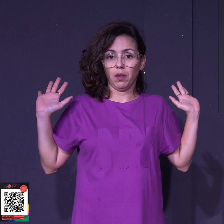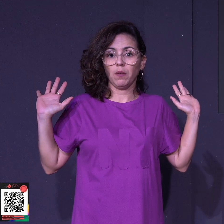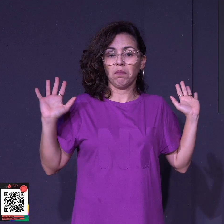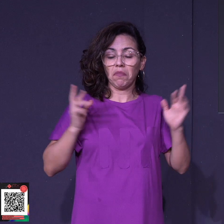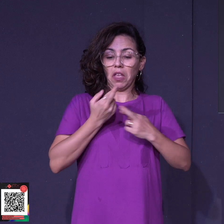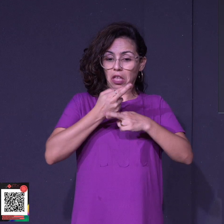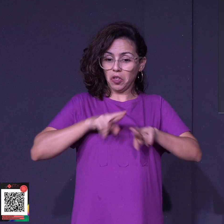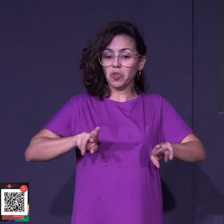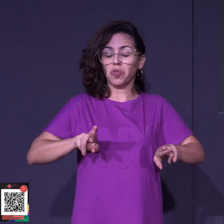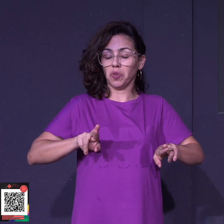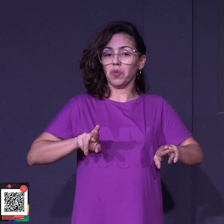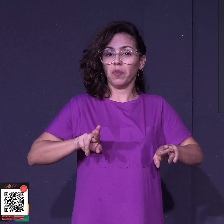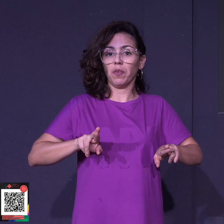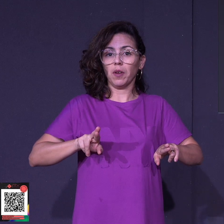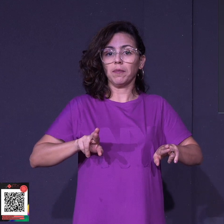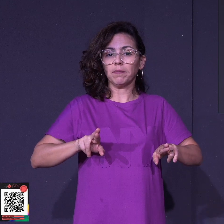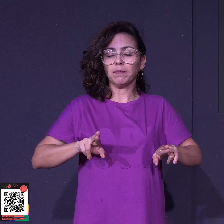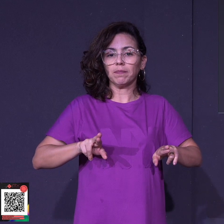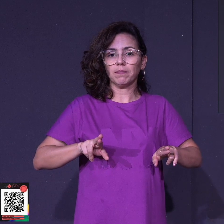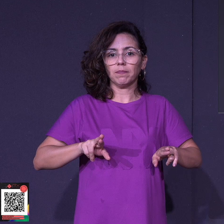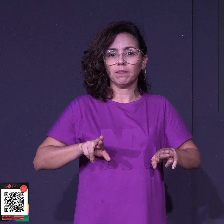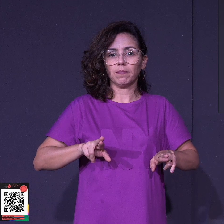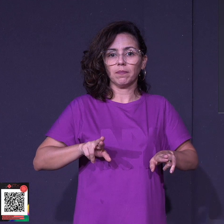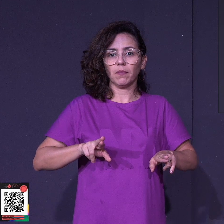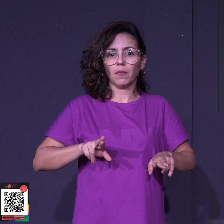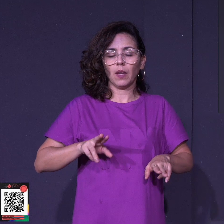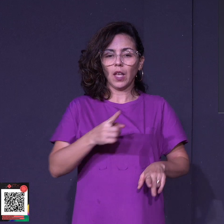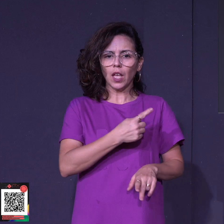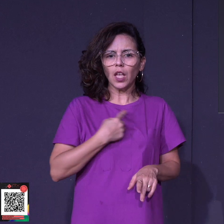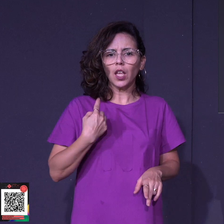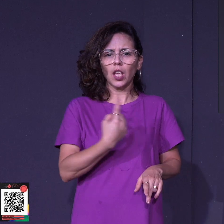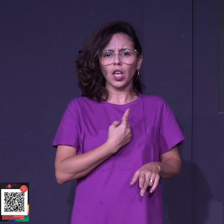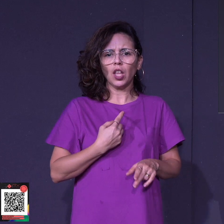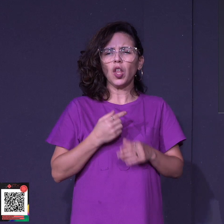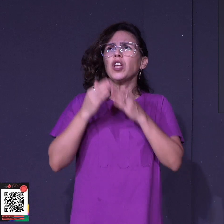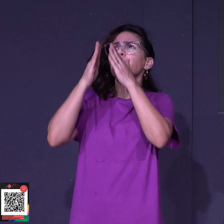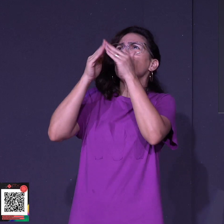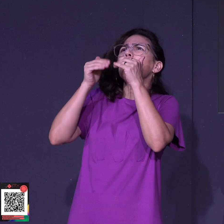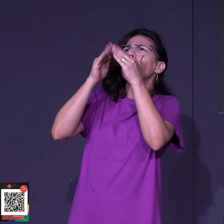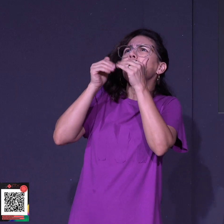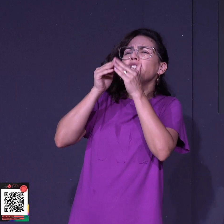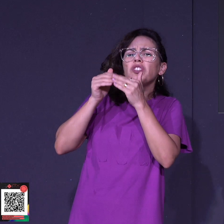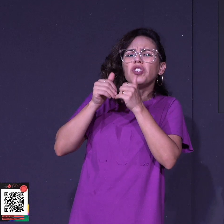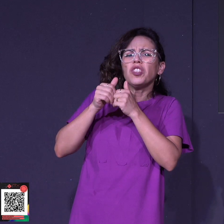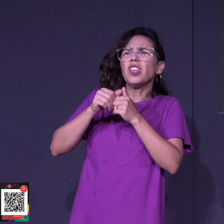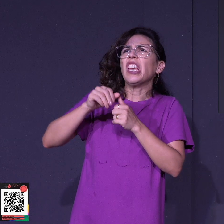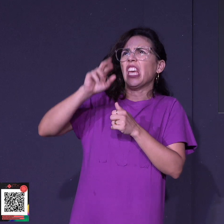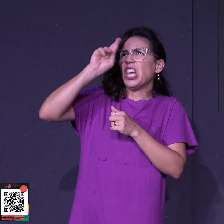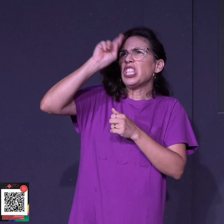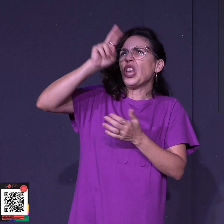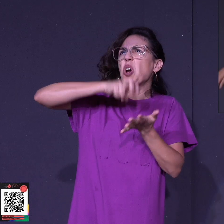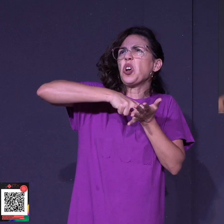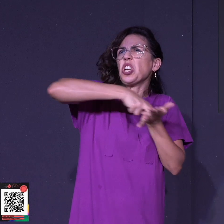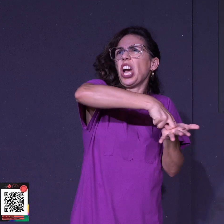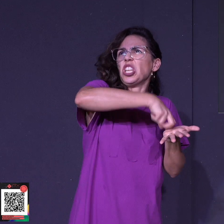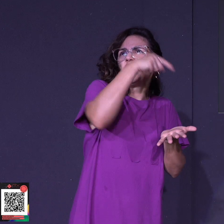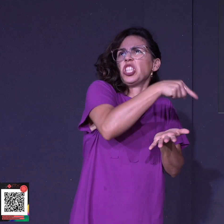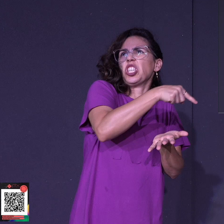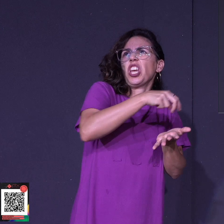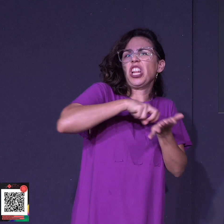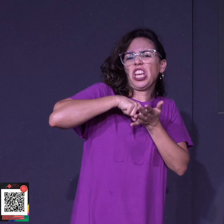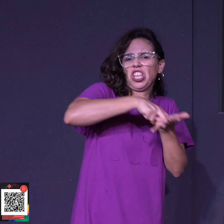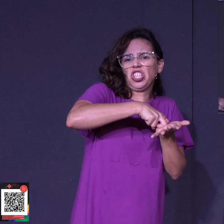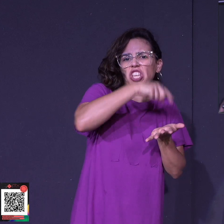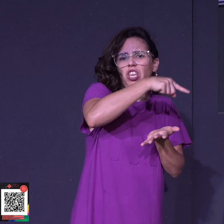justo, nenhum de nós podemos orar a Deus pedindo que Ele castigue quem quer que seja. Você está sendo orientado nessa